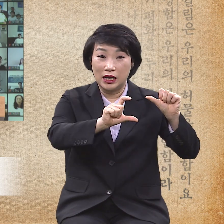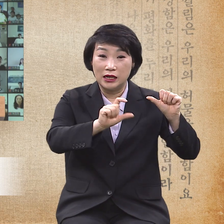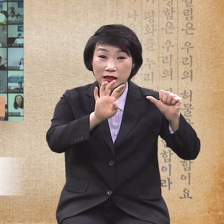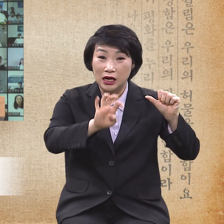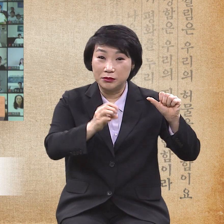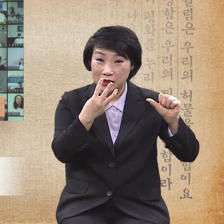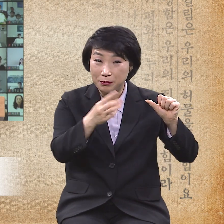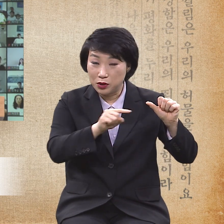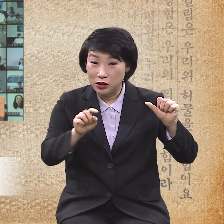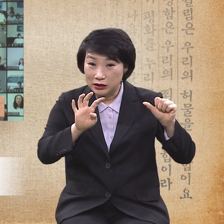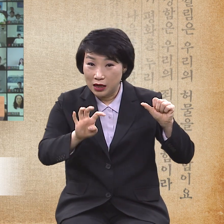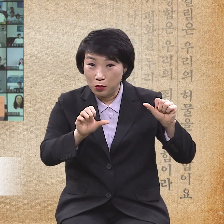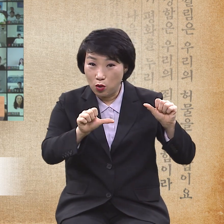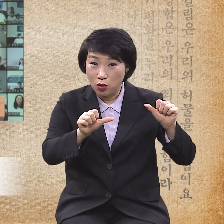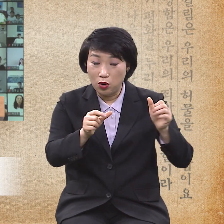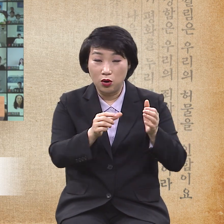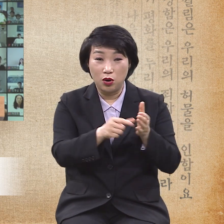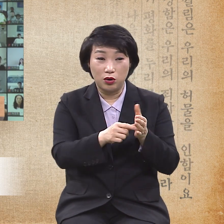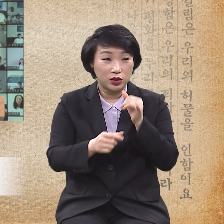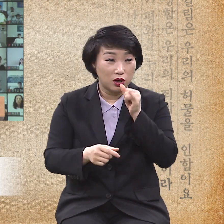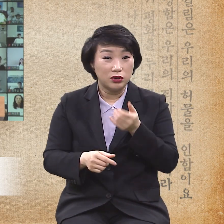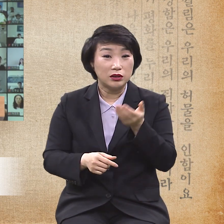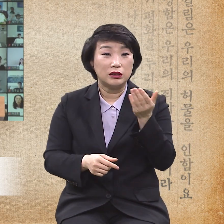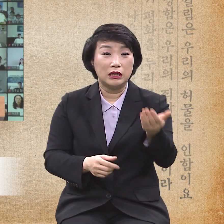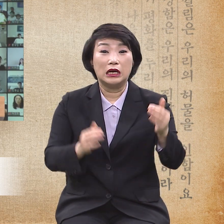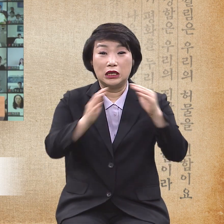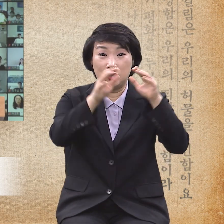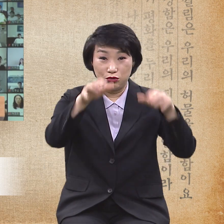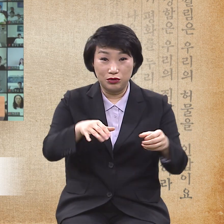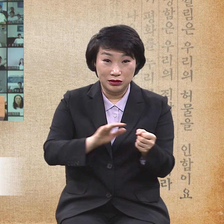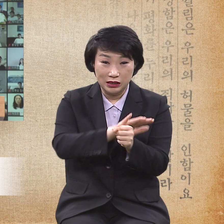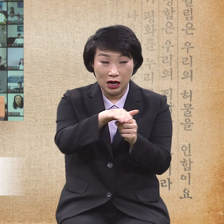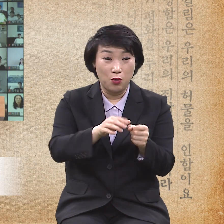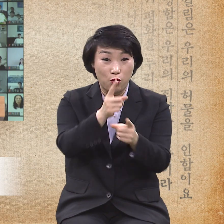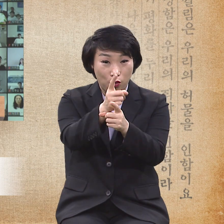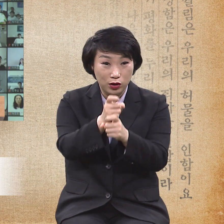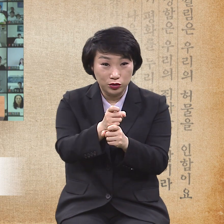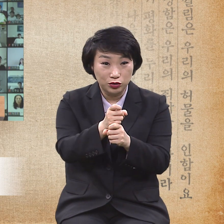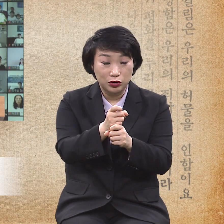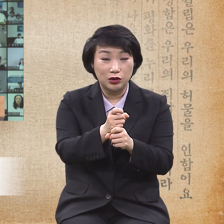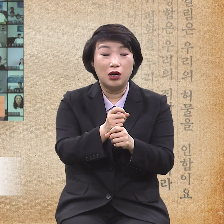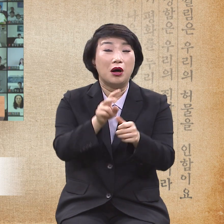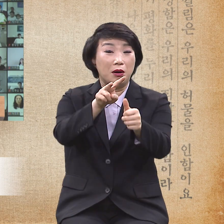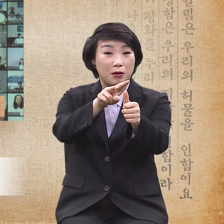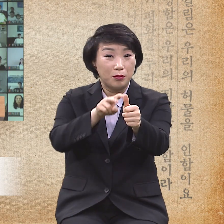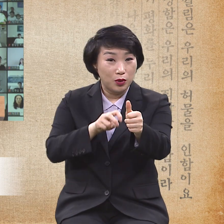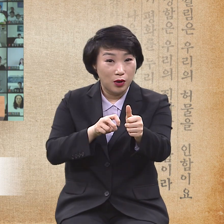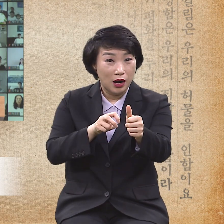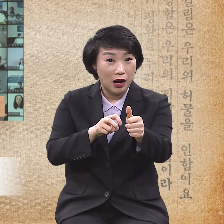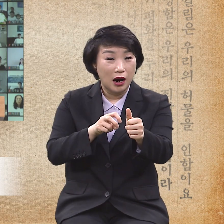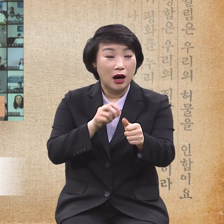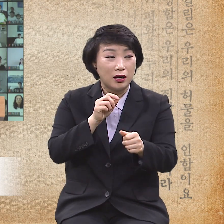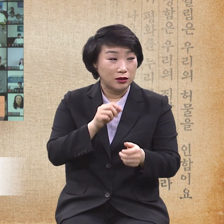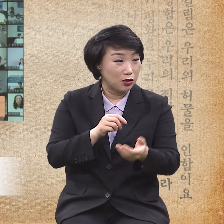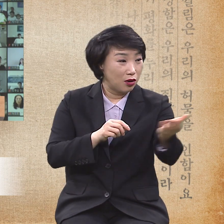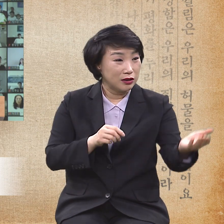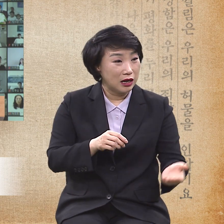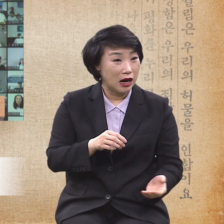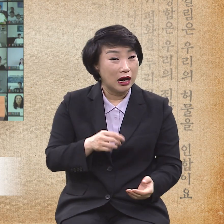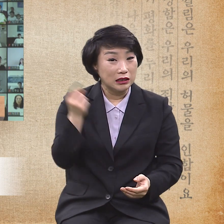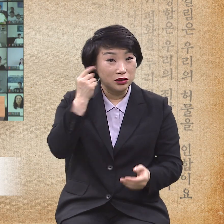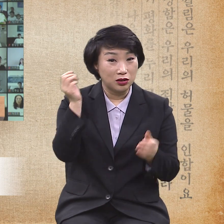45절에 네 이웃을 사랑하고 네 원수를 미워하라 하였다는 것을